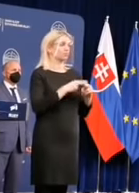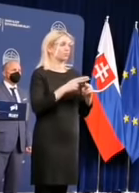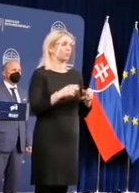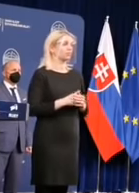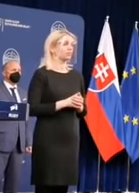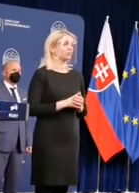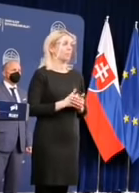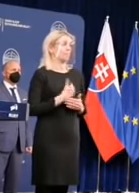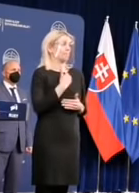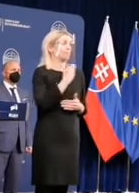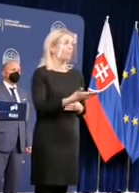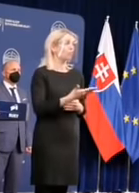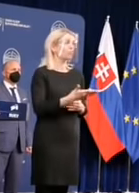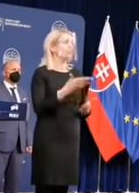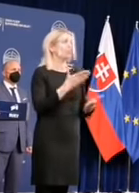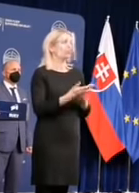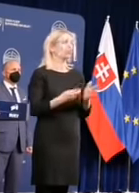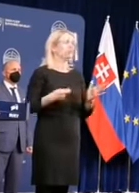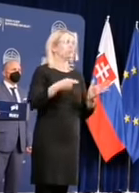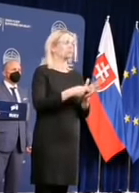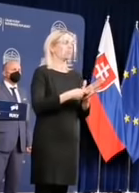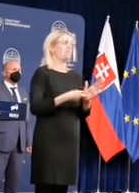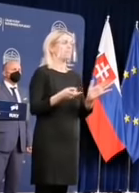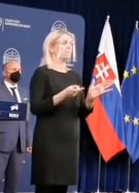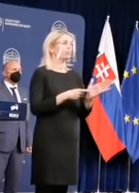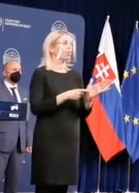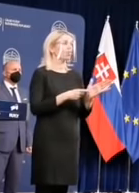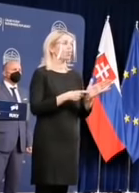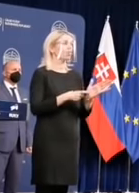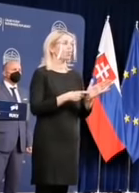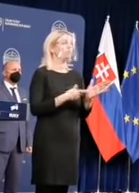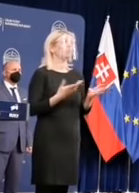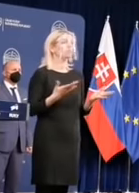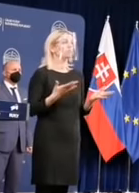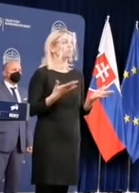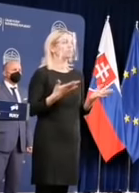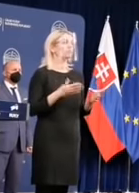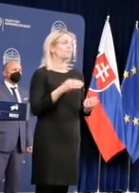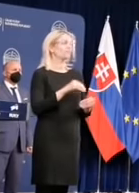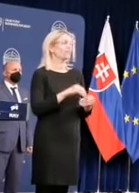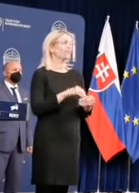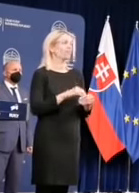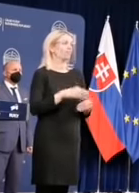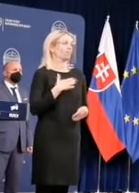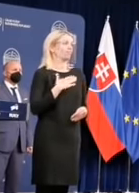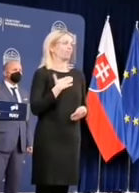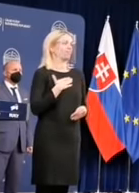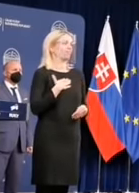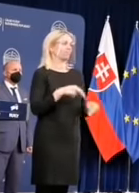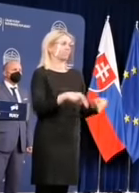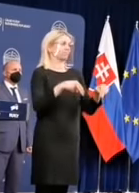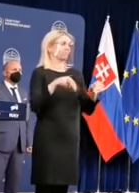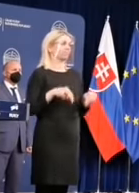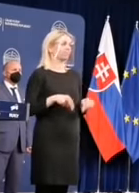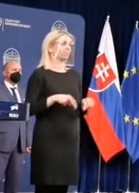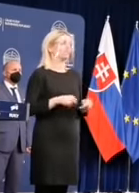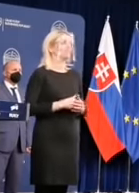následne však prišli dodatočnou požiadavkou, tentokrát už na môj odchod.